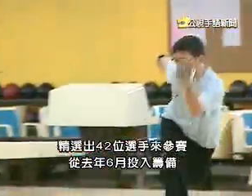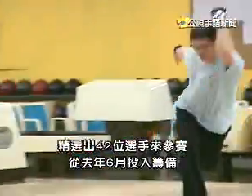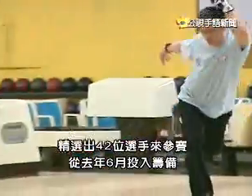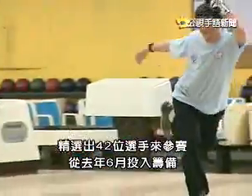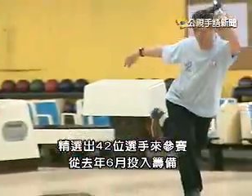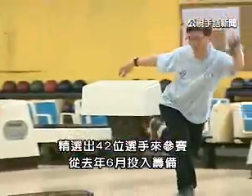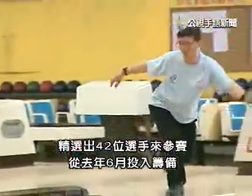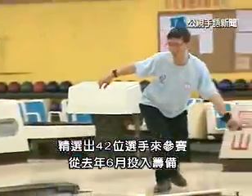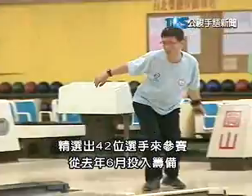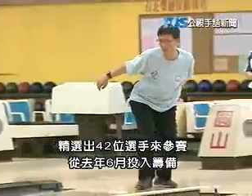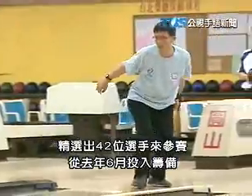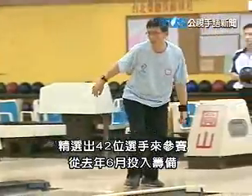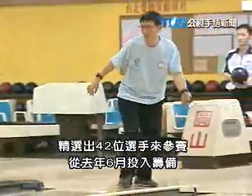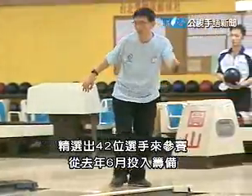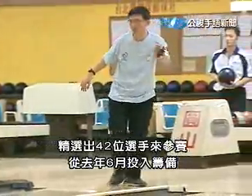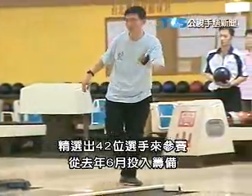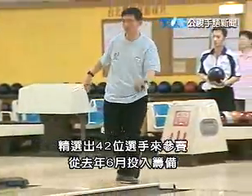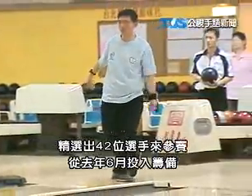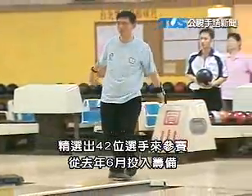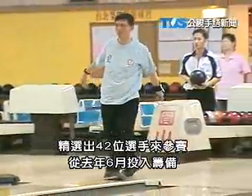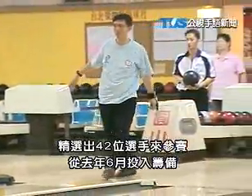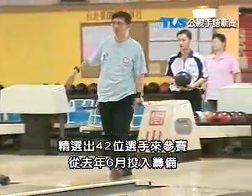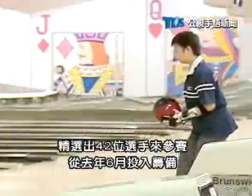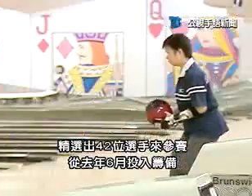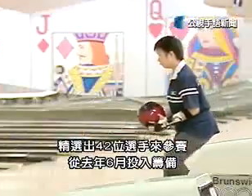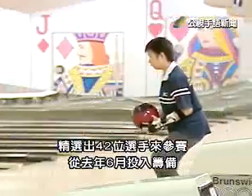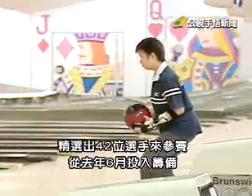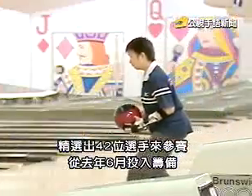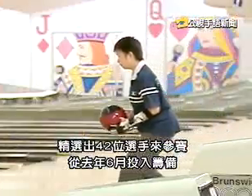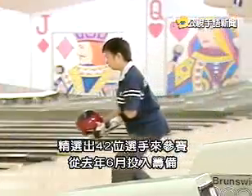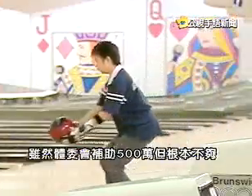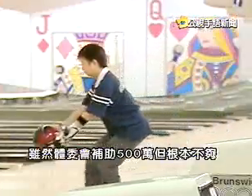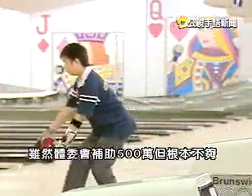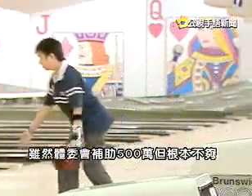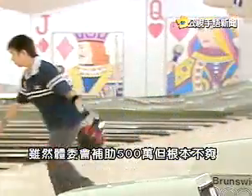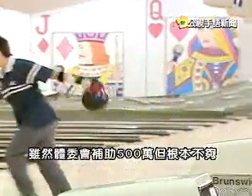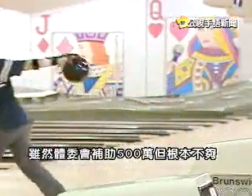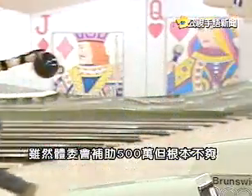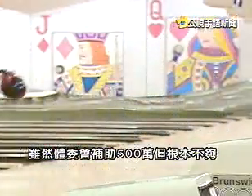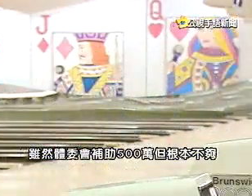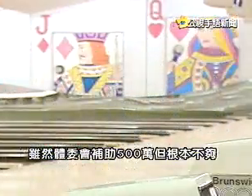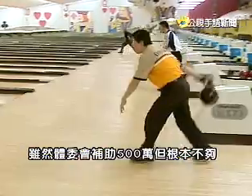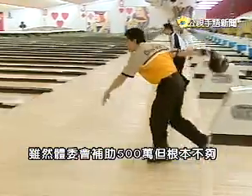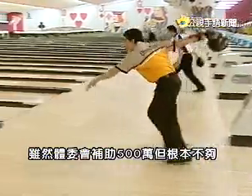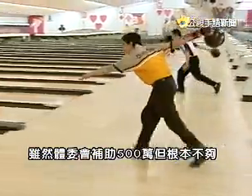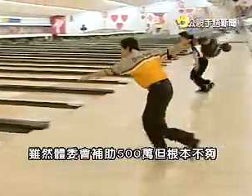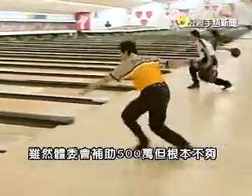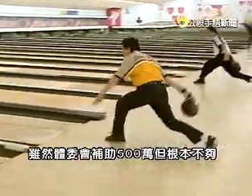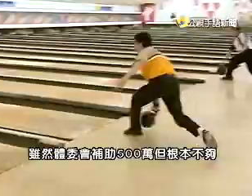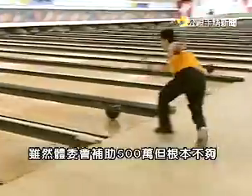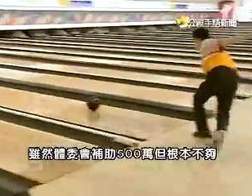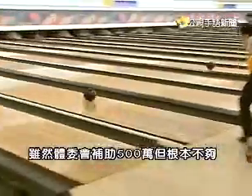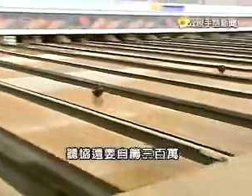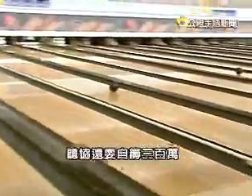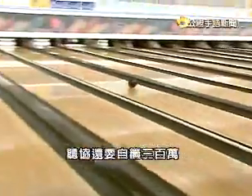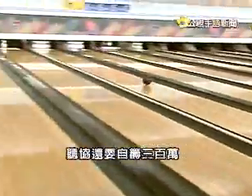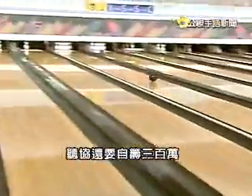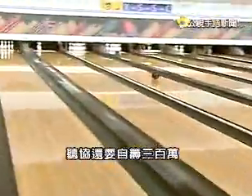出42位选手来参赛，从去年6月投入筹备，虽然体委会补助500万但根本不够，听协还要自筹300